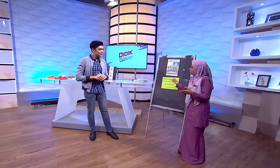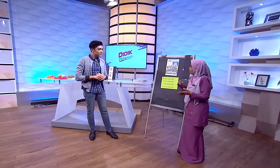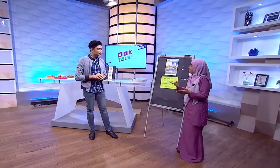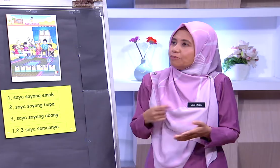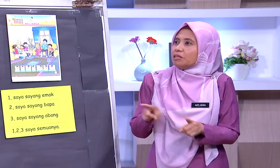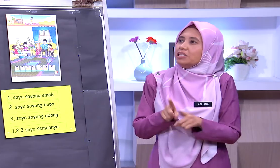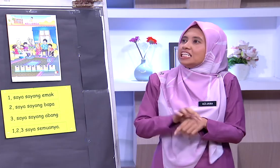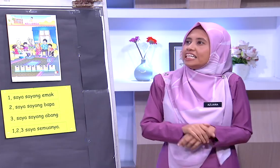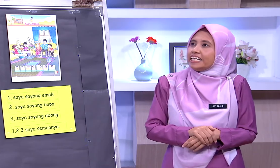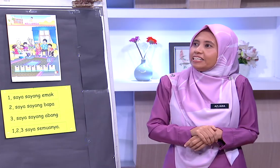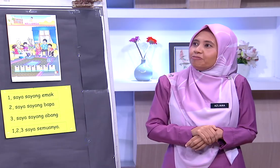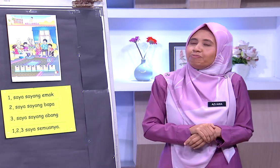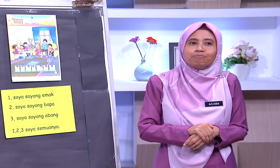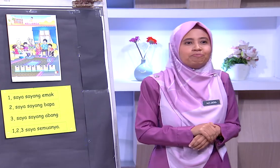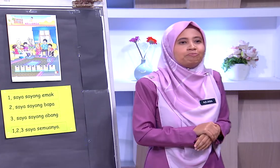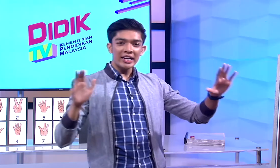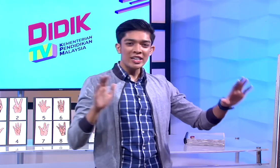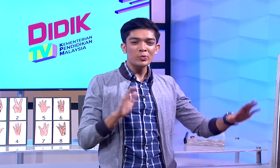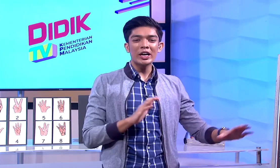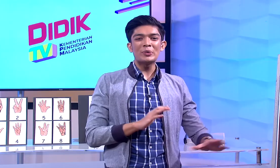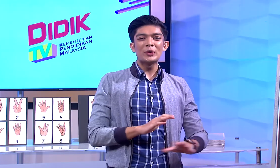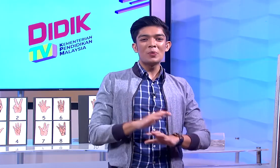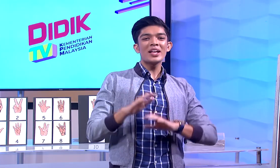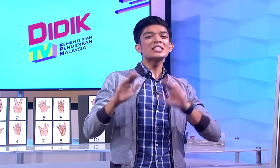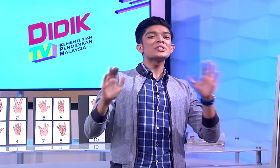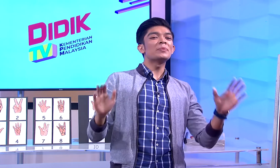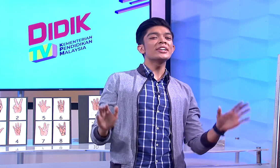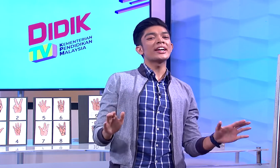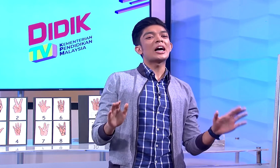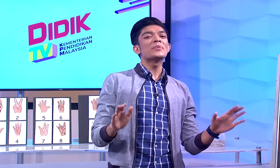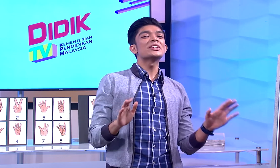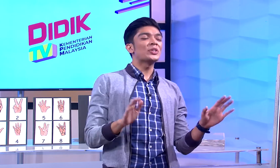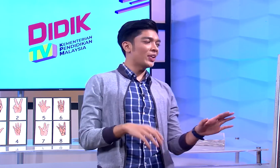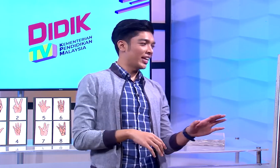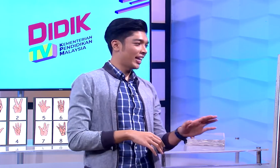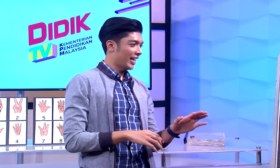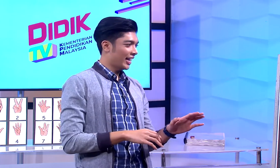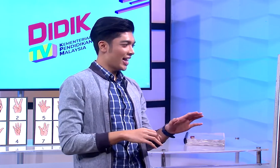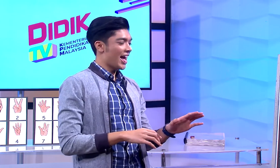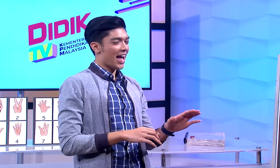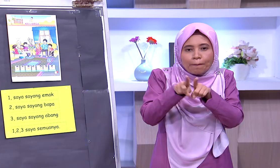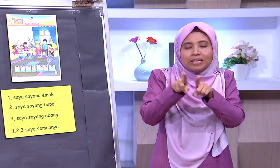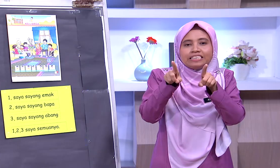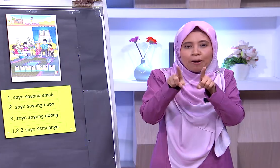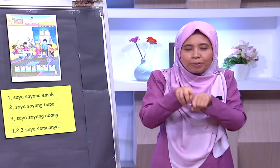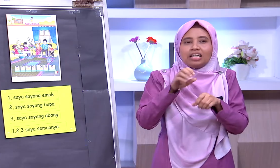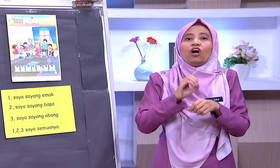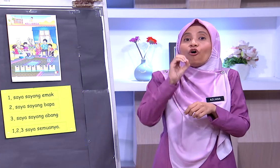kita boleh nyanyi sama-sama ramai-ramai kita sama-sama rumah pun boleh nyanyi sama-sama bye